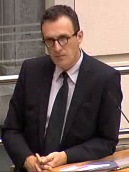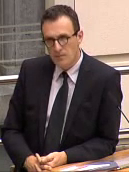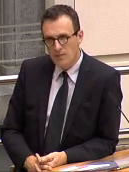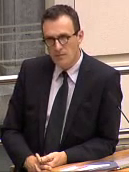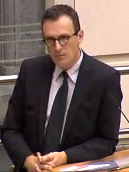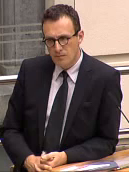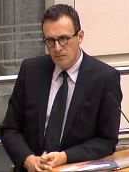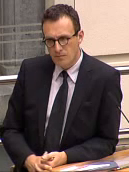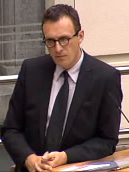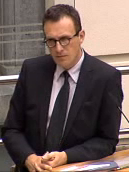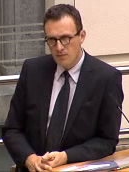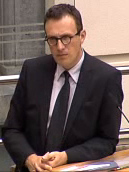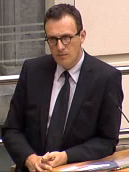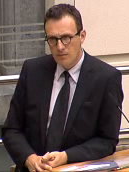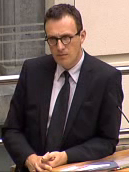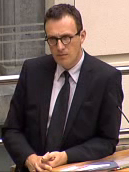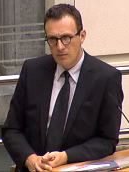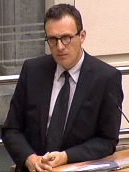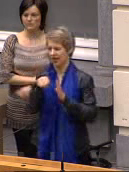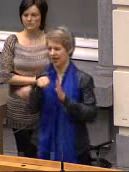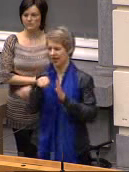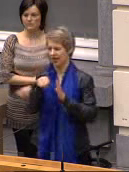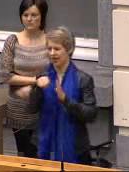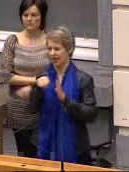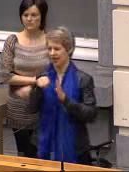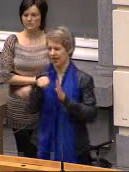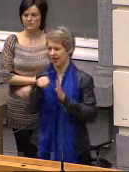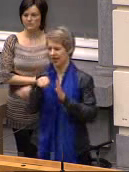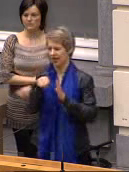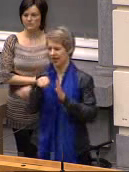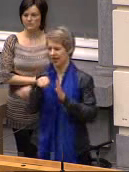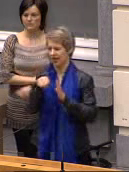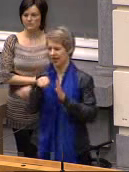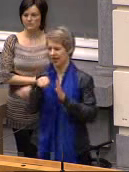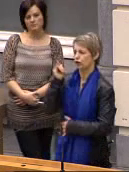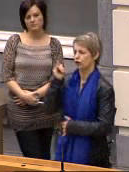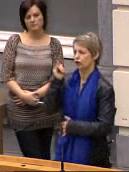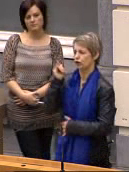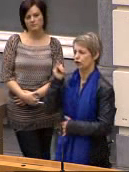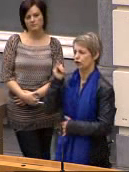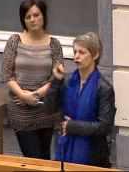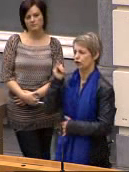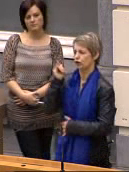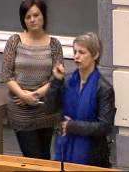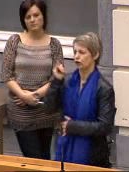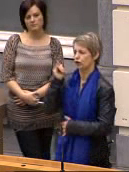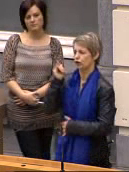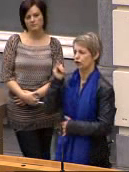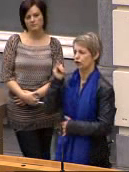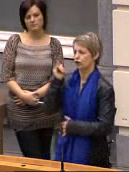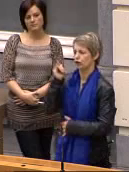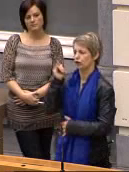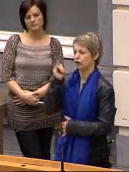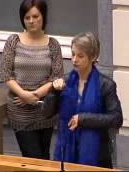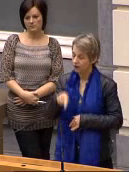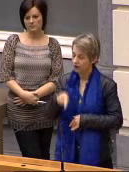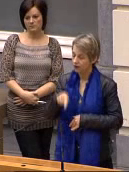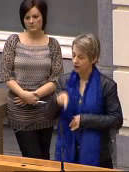veiligheid gegarandeerd wordt en dat is ook een topprioriteit. Maar ik denk dat dit reglement een beetje een brug te ver is, omdat op